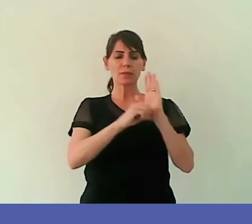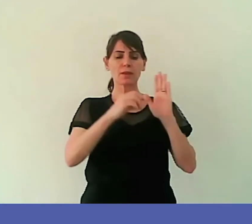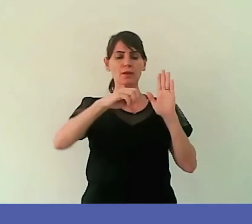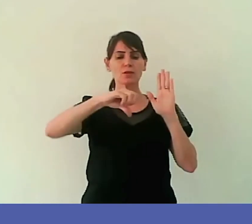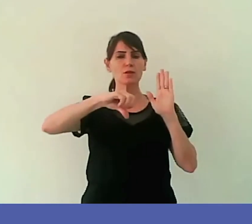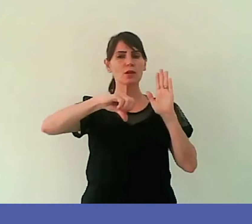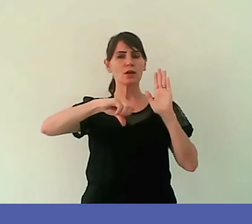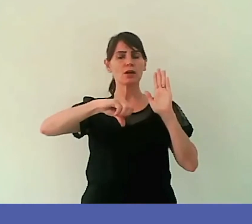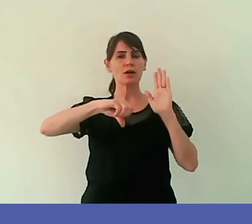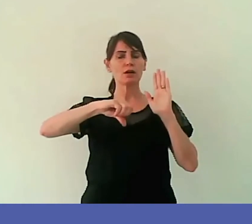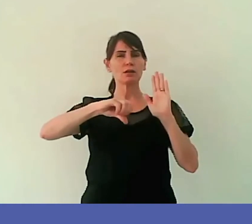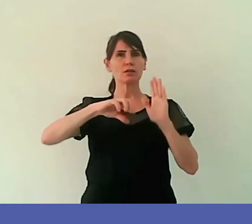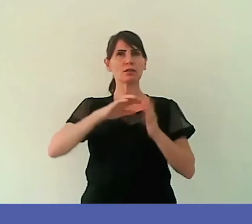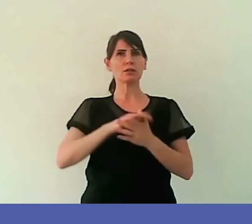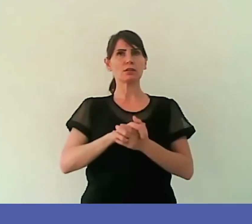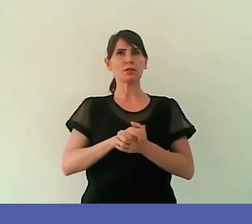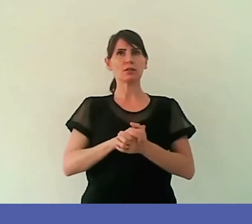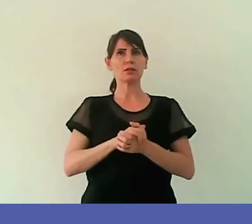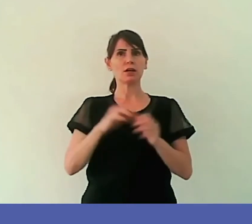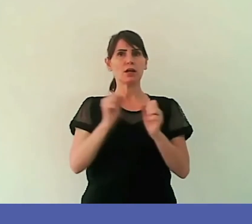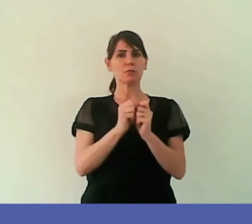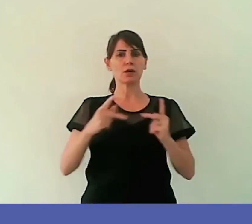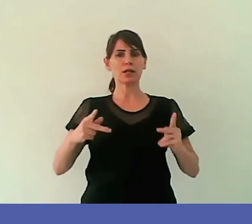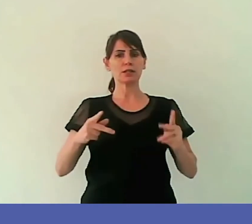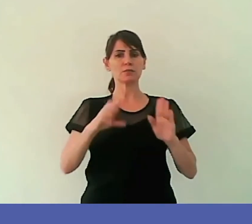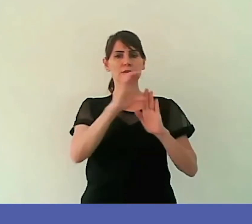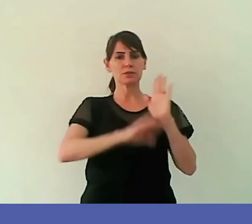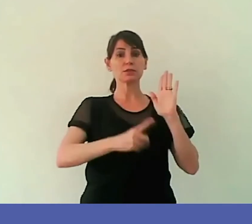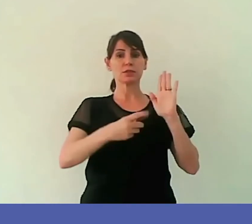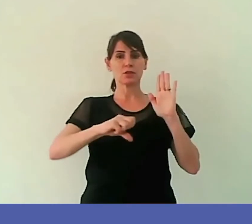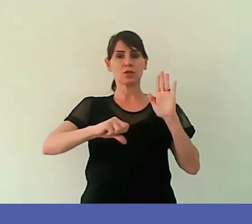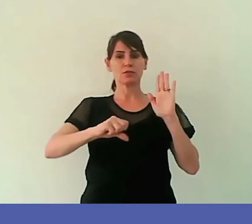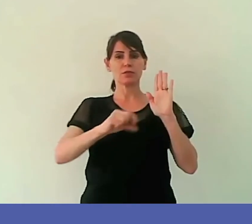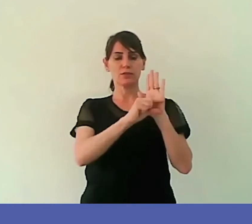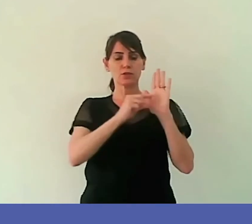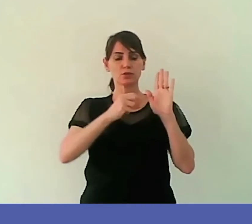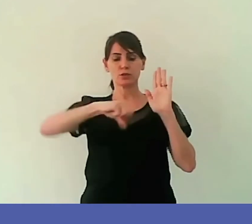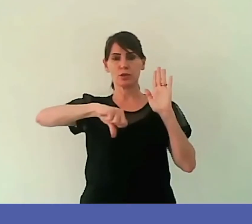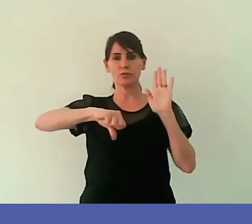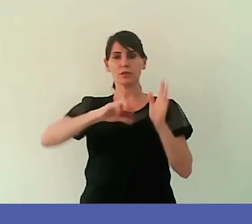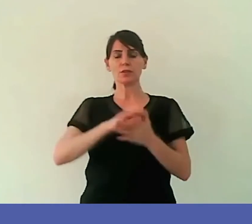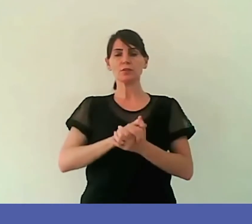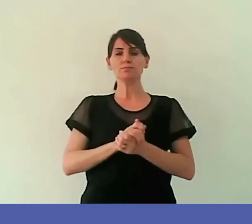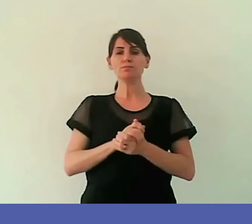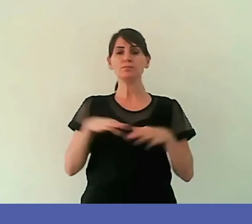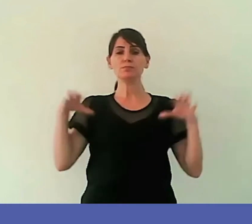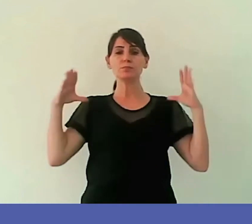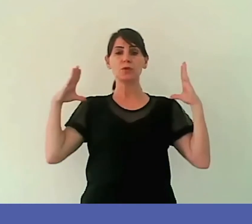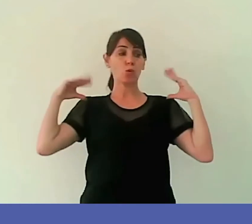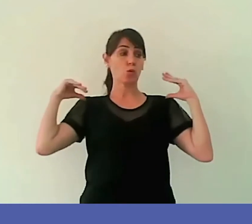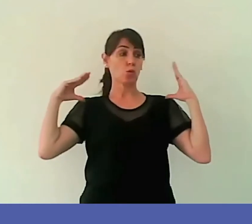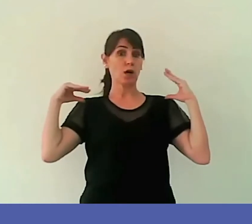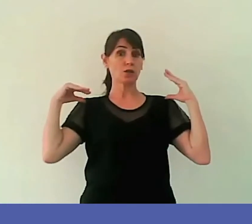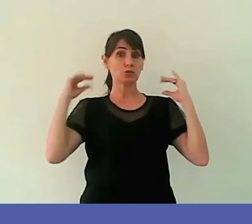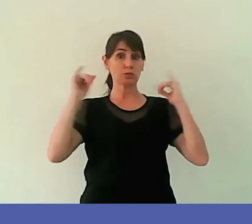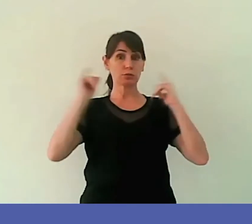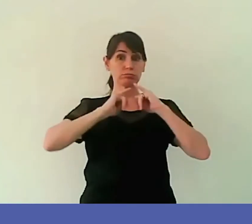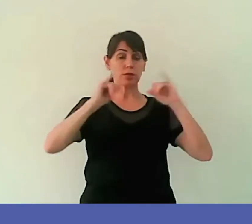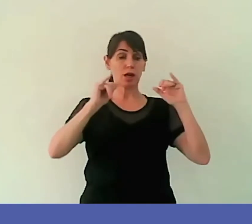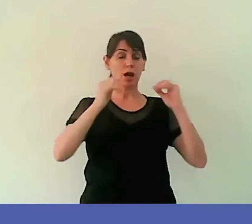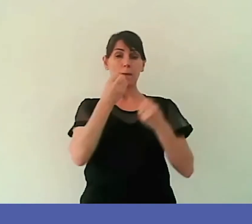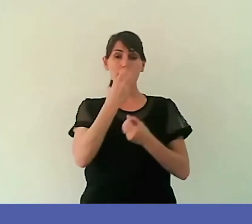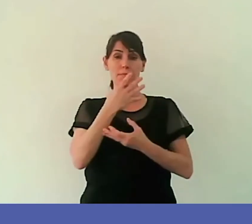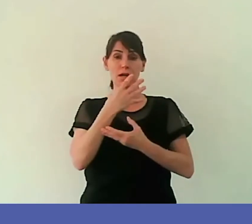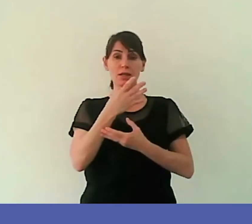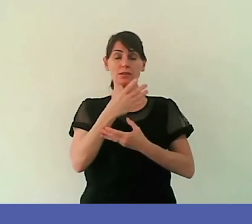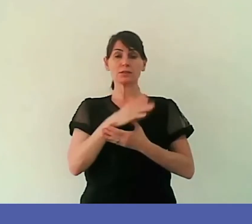estou falando de Apocalipse 19, 9 diz assim: então me veio o anjo, escreve, bem-aventurados aqueles que